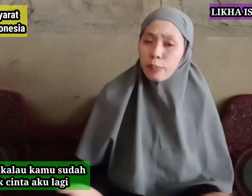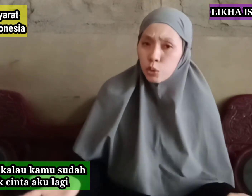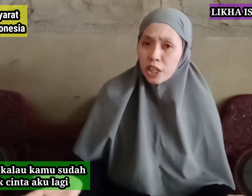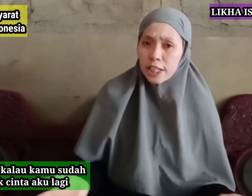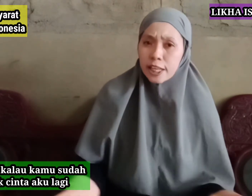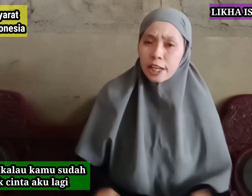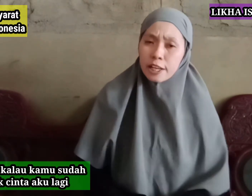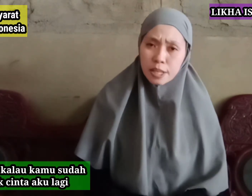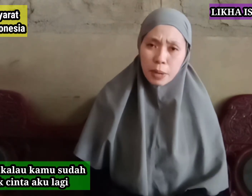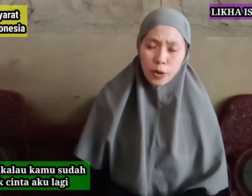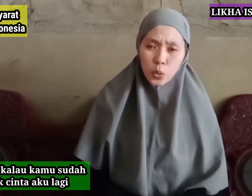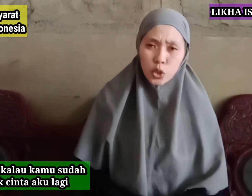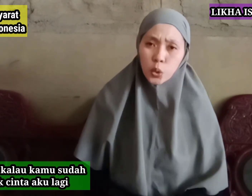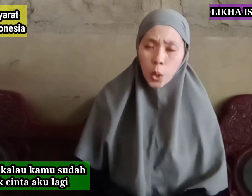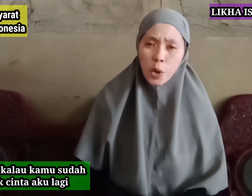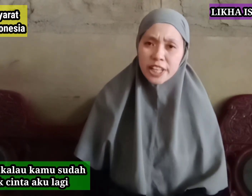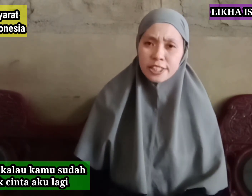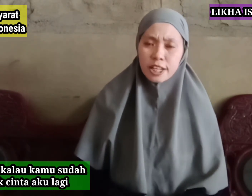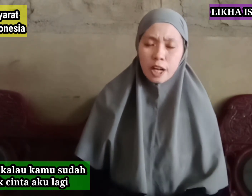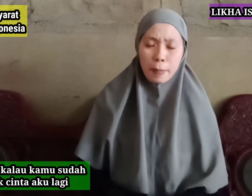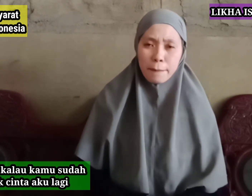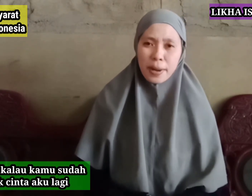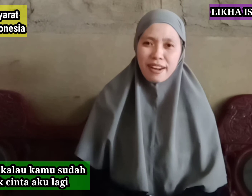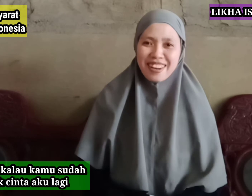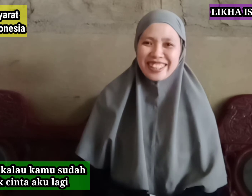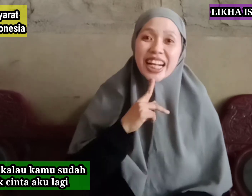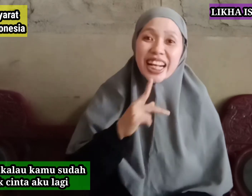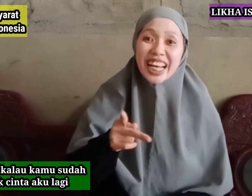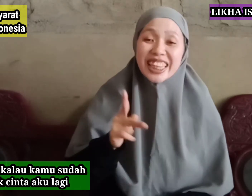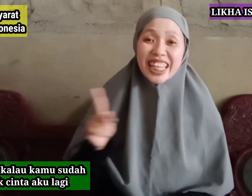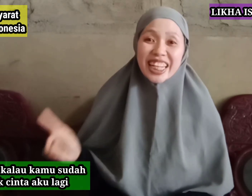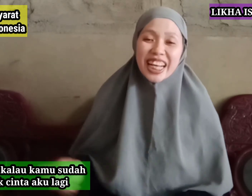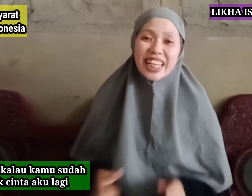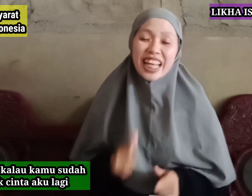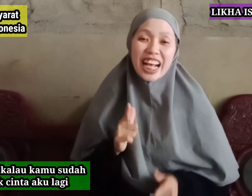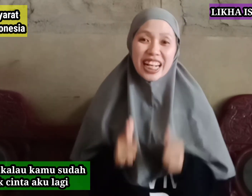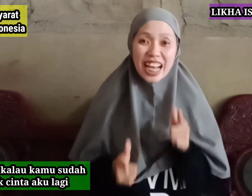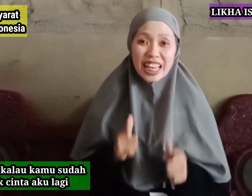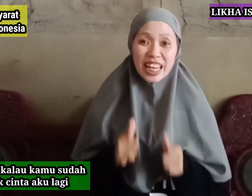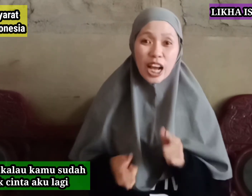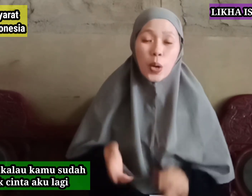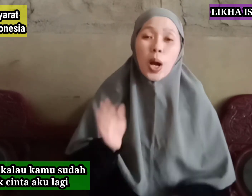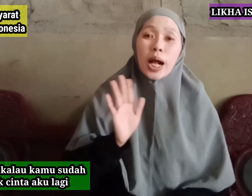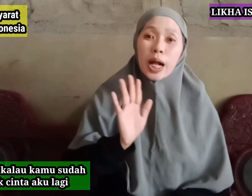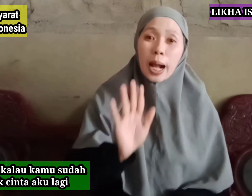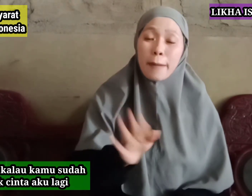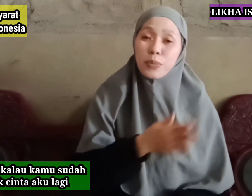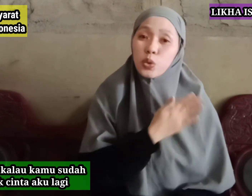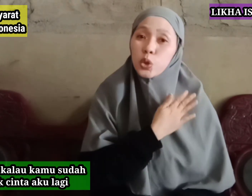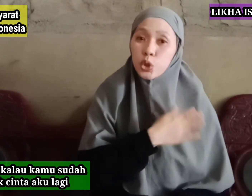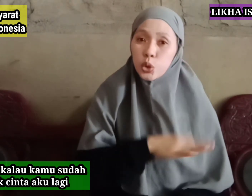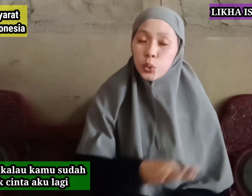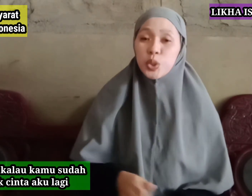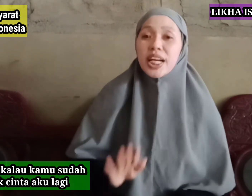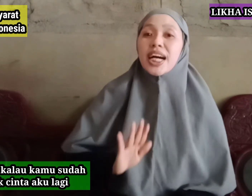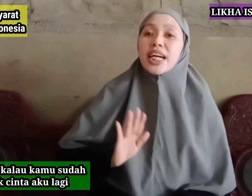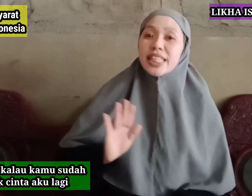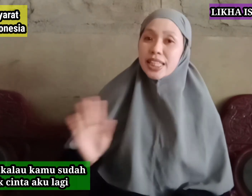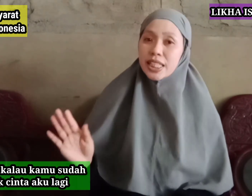sudah nggak sayang lagi sama aku gitu, ngomong aja nggak apa-apa. Katakan kalau kamu sudah